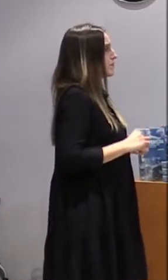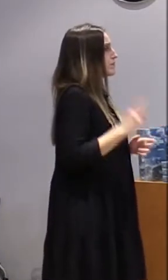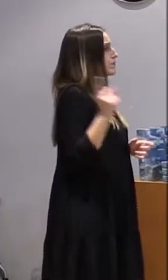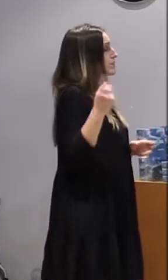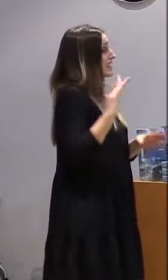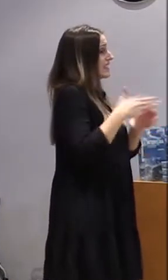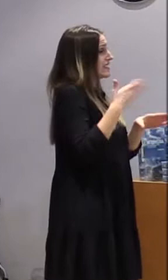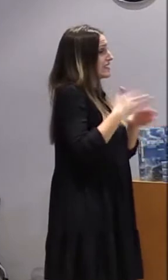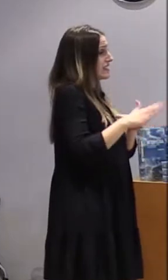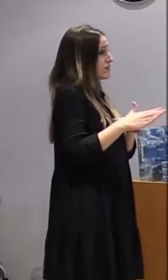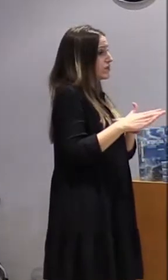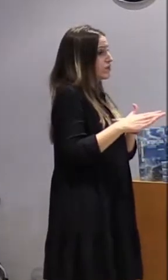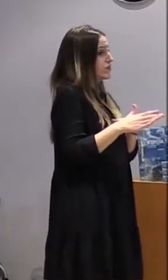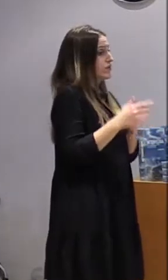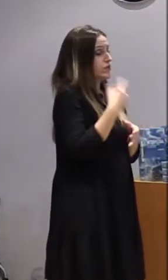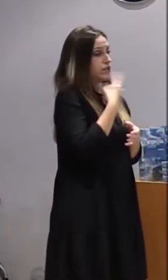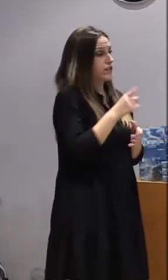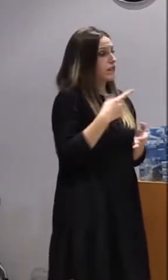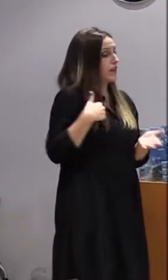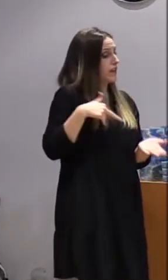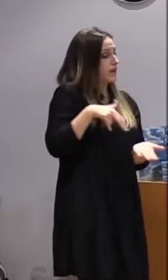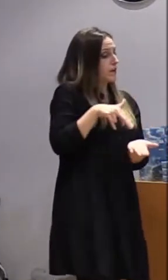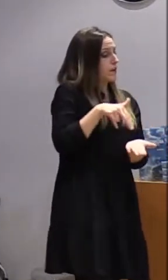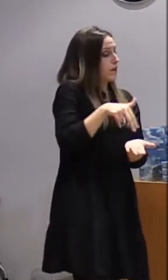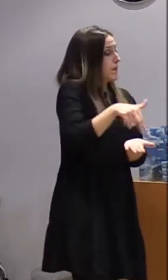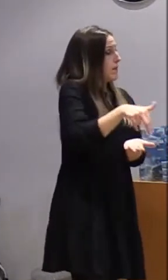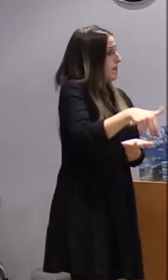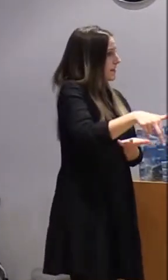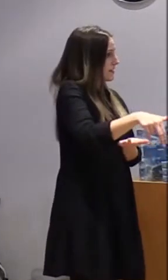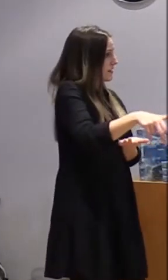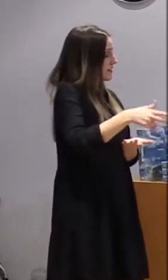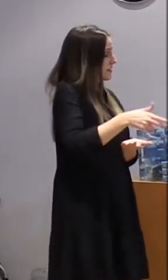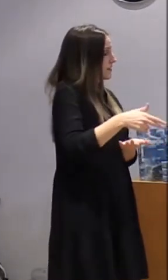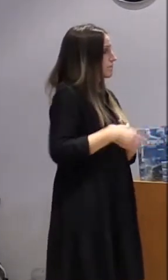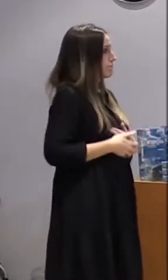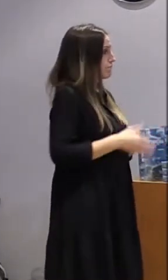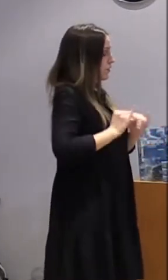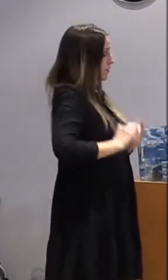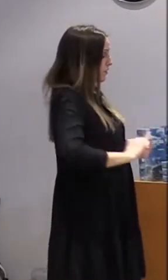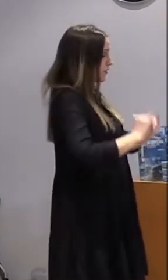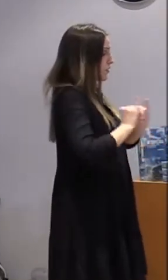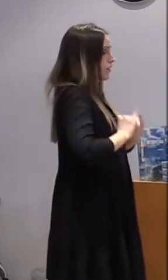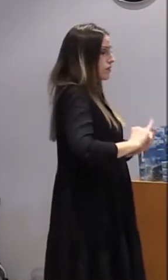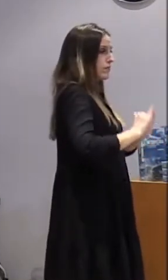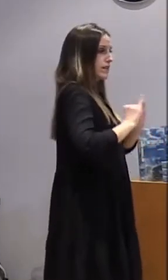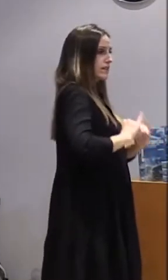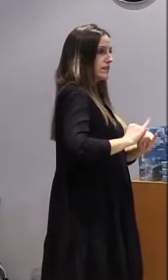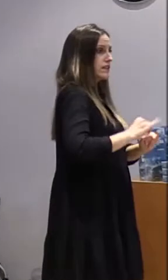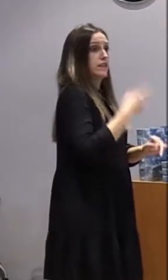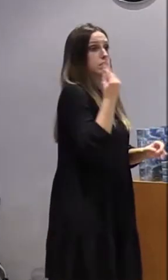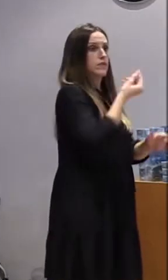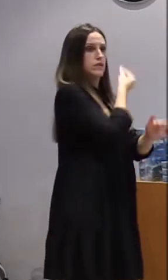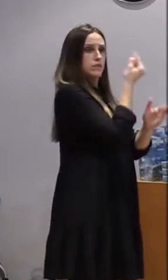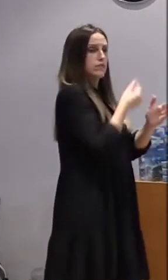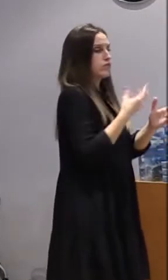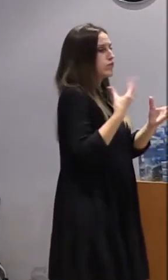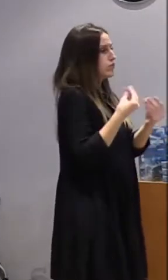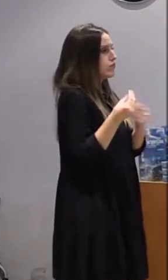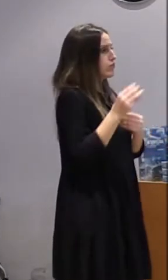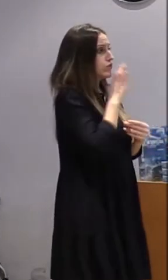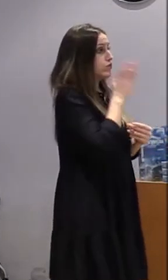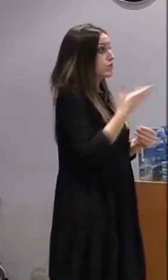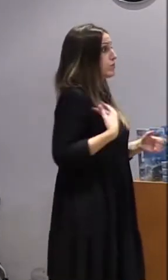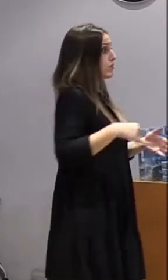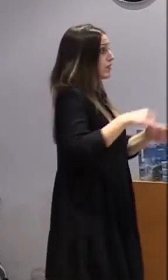Estratos, ya os puse el paseante sobre el mar de nubes o de niebla de Friedrich. Pues Friedrich pintó muchos estratos porque era un pintor alemán, centro